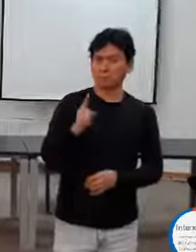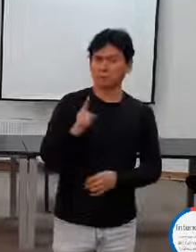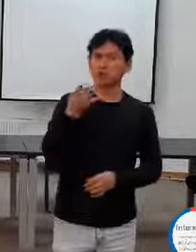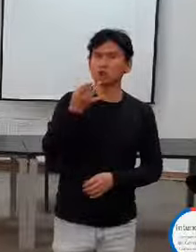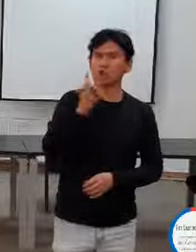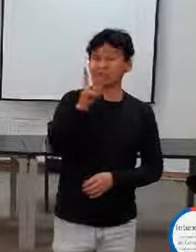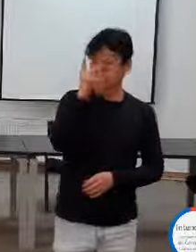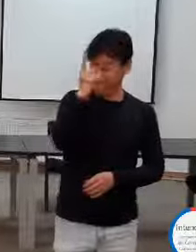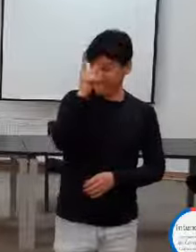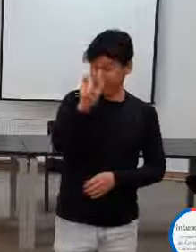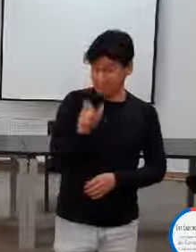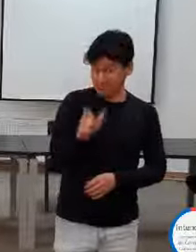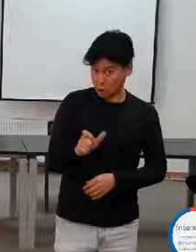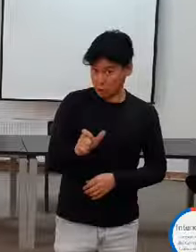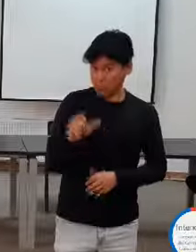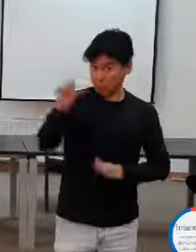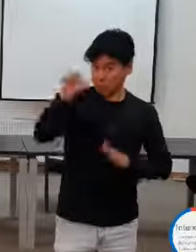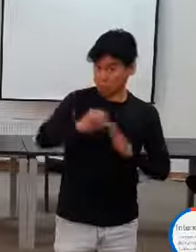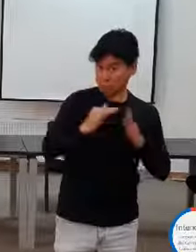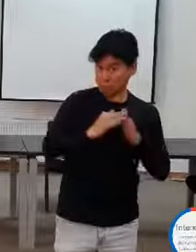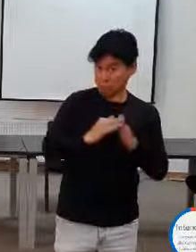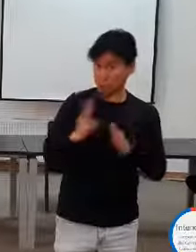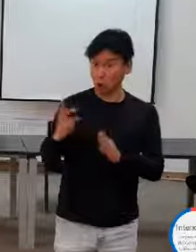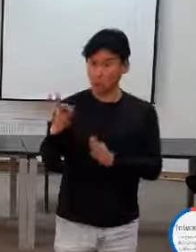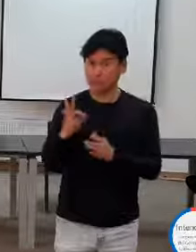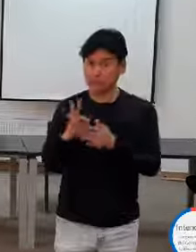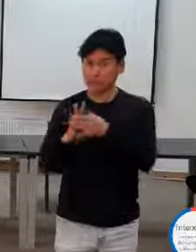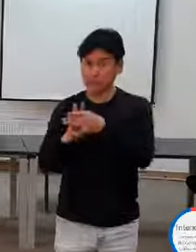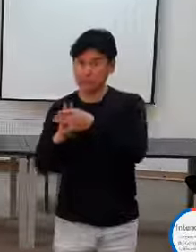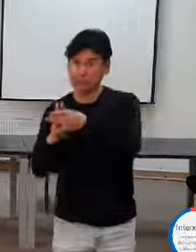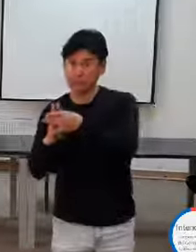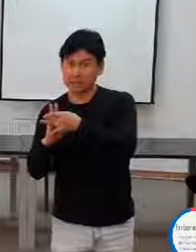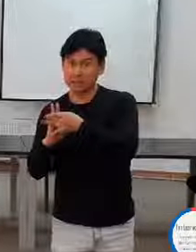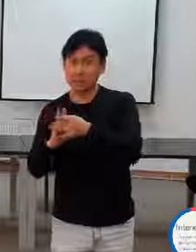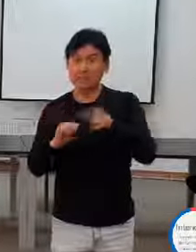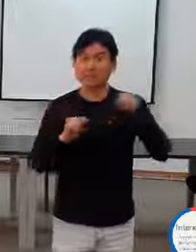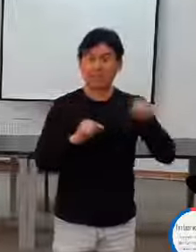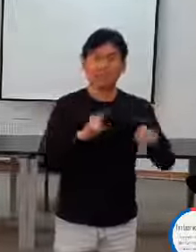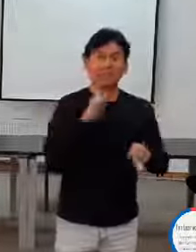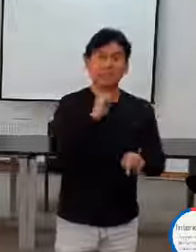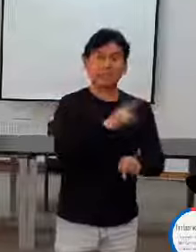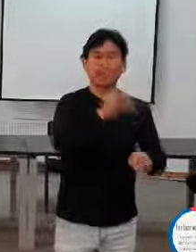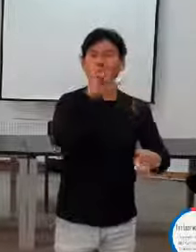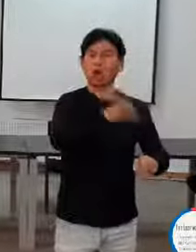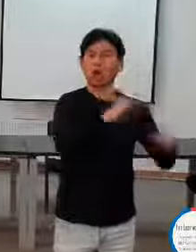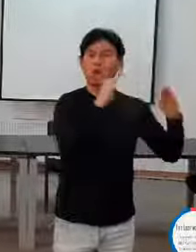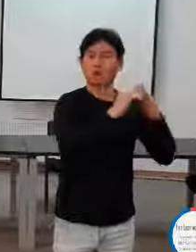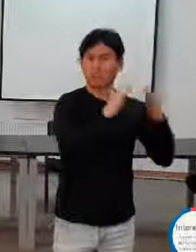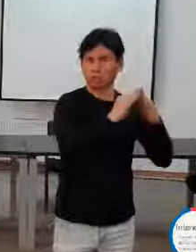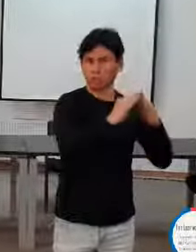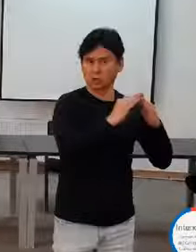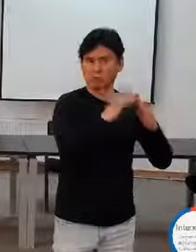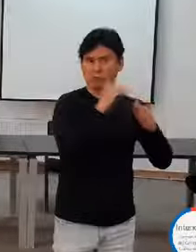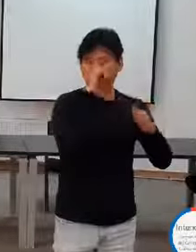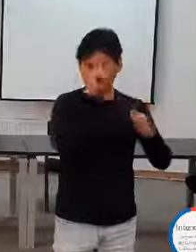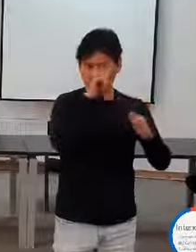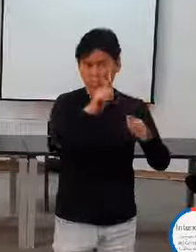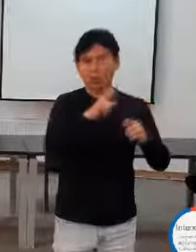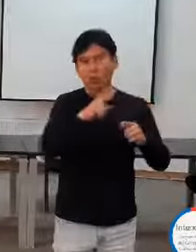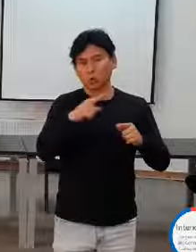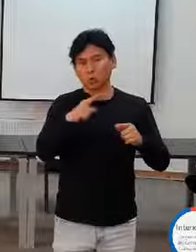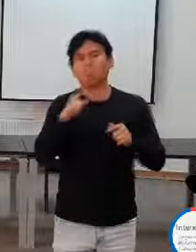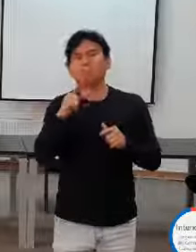¿solamente esa persona con cuarentena obligatoria o los tres que estaban ahí? Él tiene la indicación de cuarentena obligatoria, no obstante, al